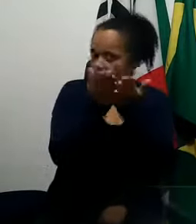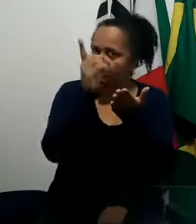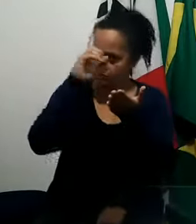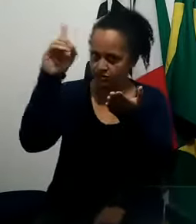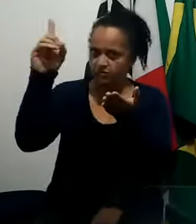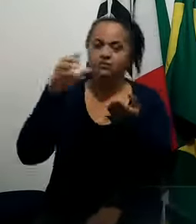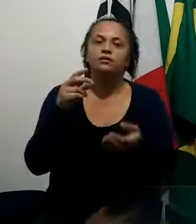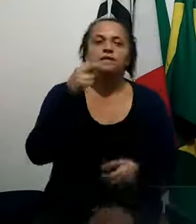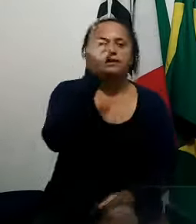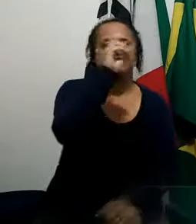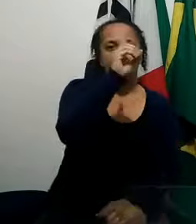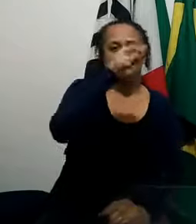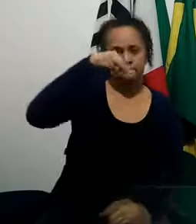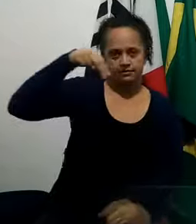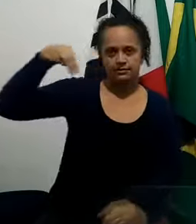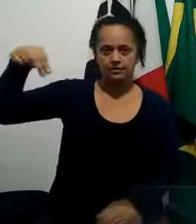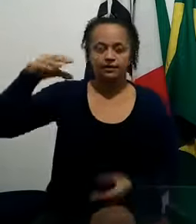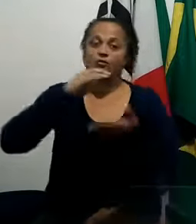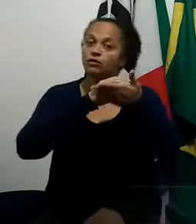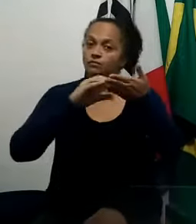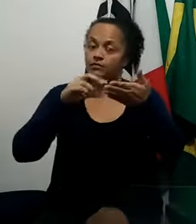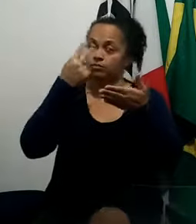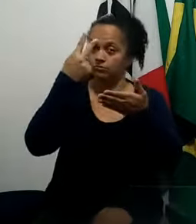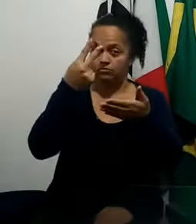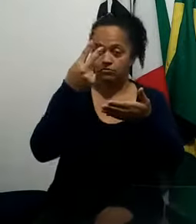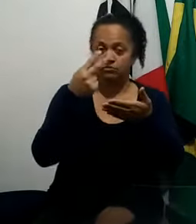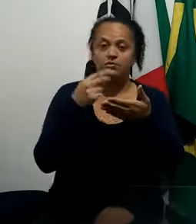do versículo 1 ao 4, né?